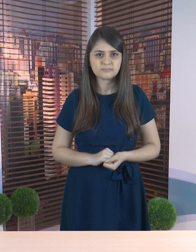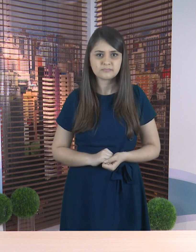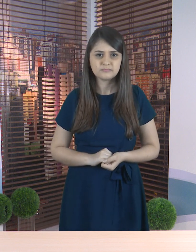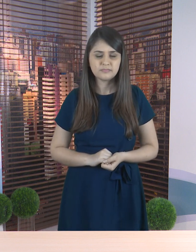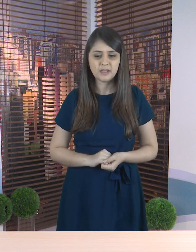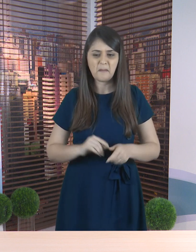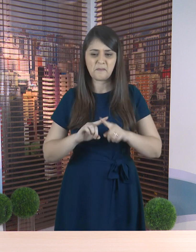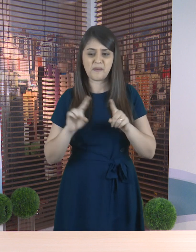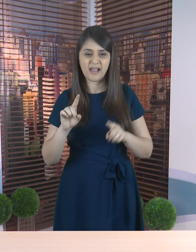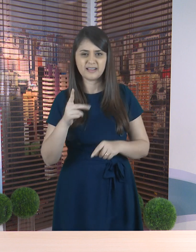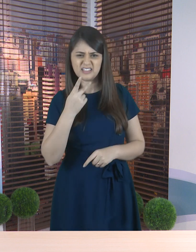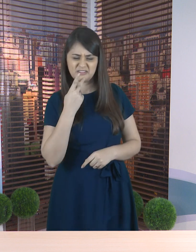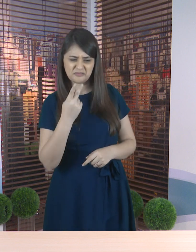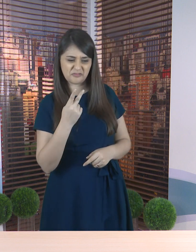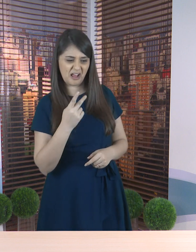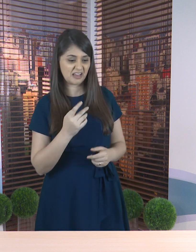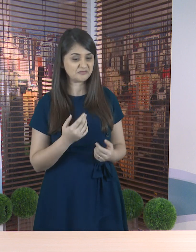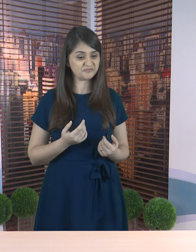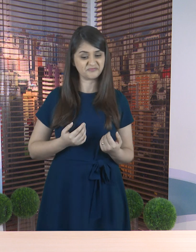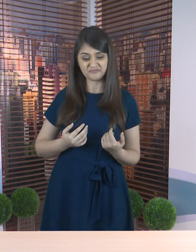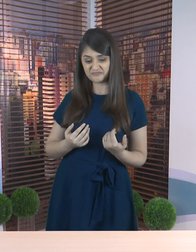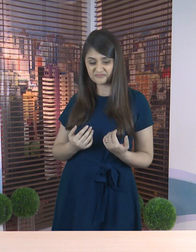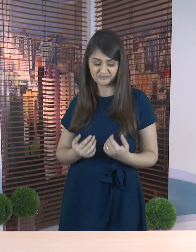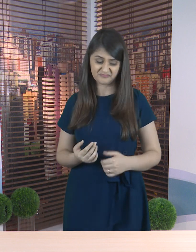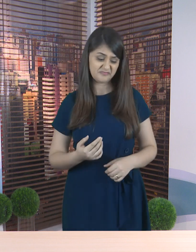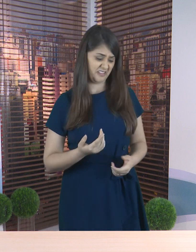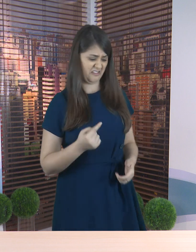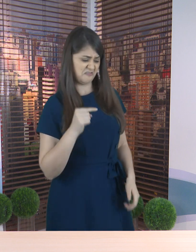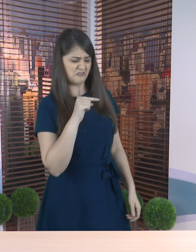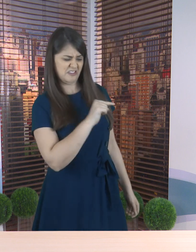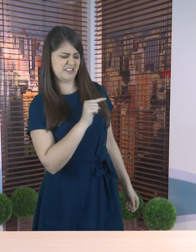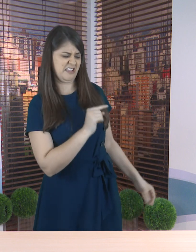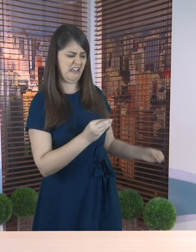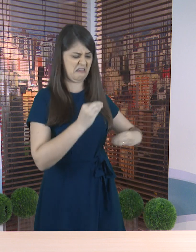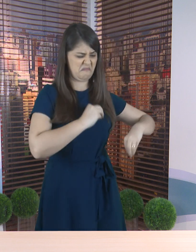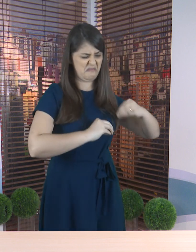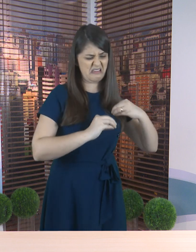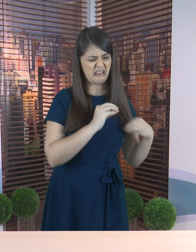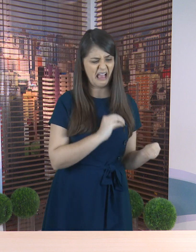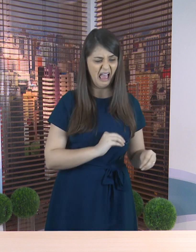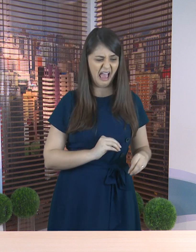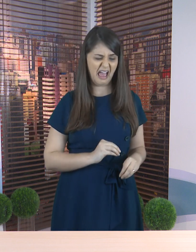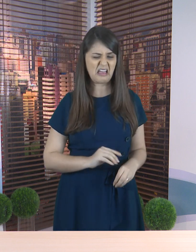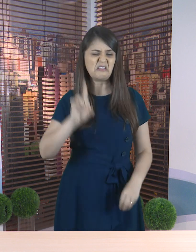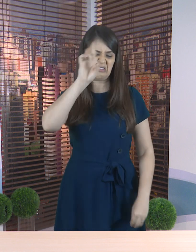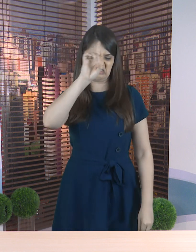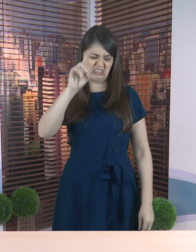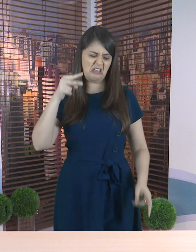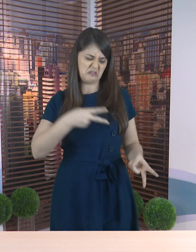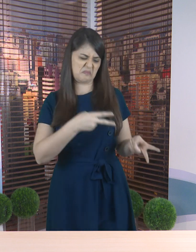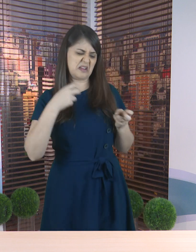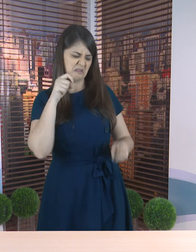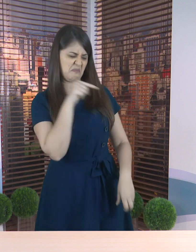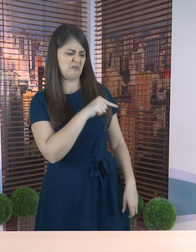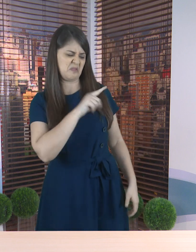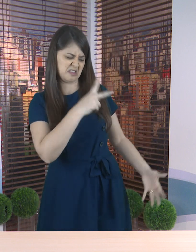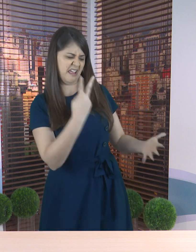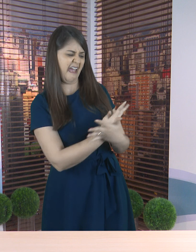Jó. Então, de maneira resumida, Zofar se dirige a Jó e diz: você é culpado, você é